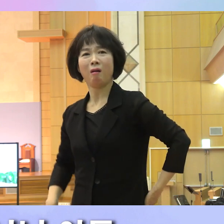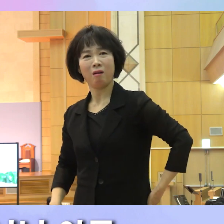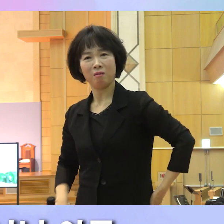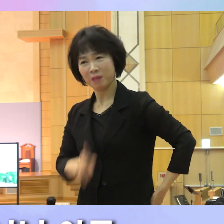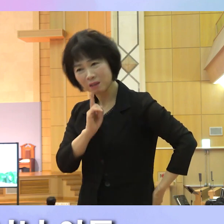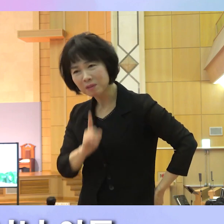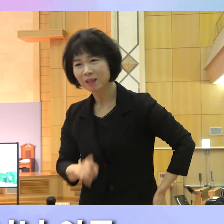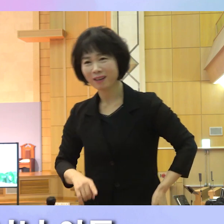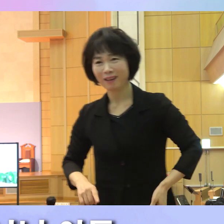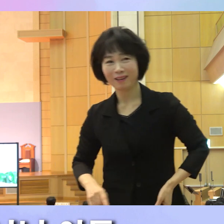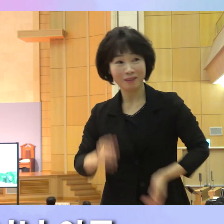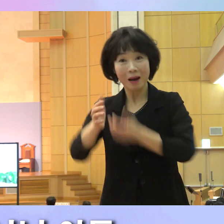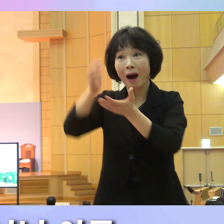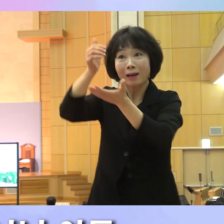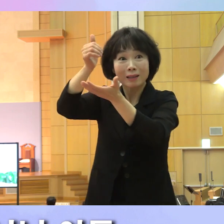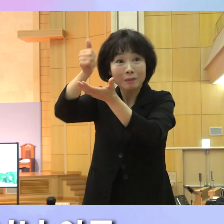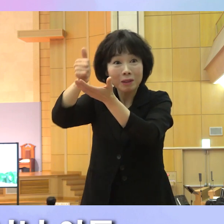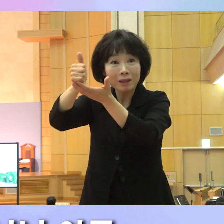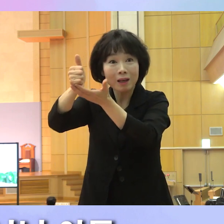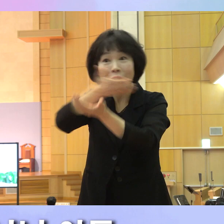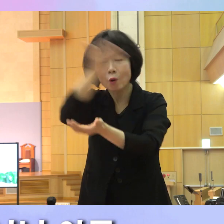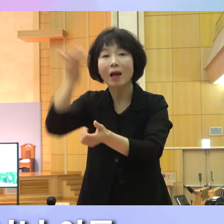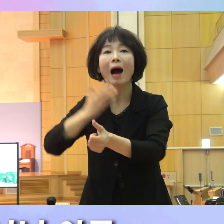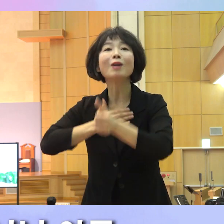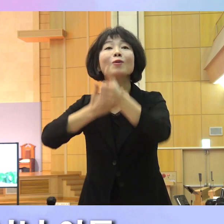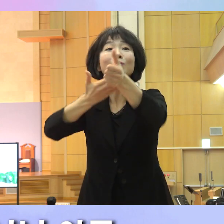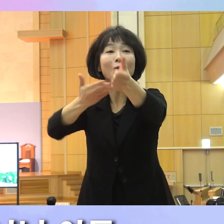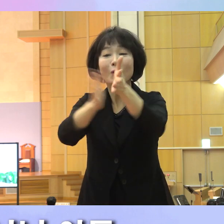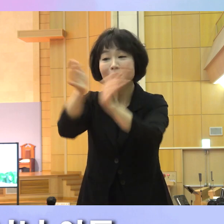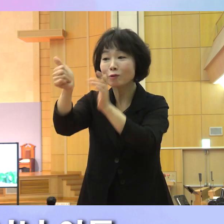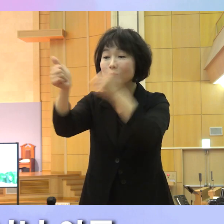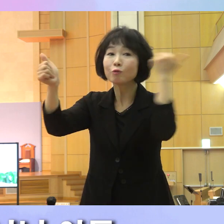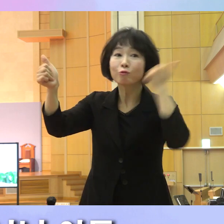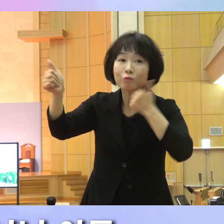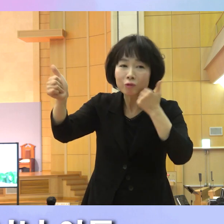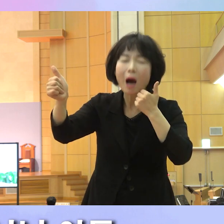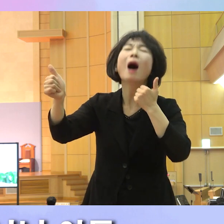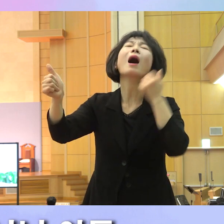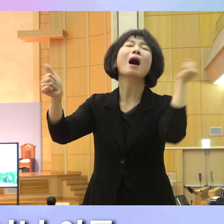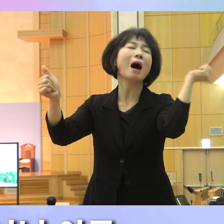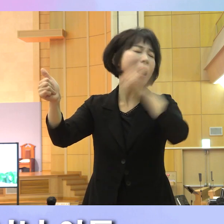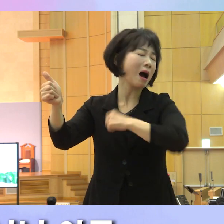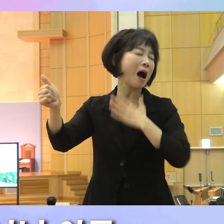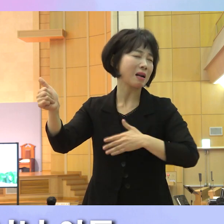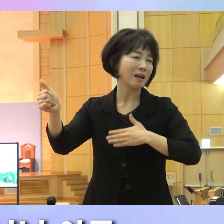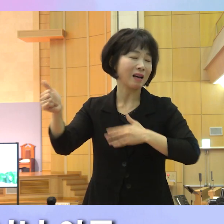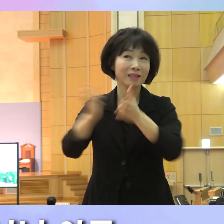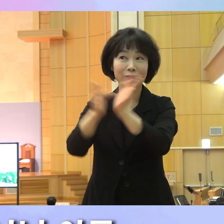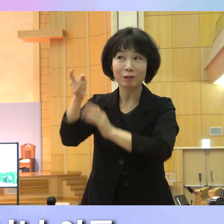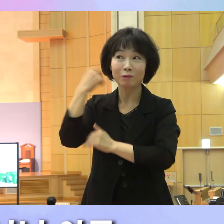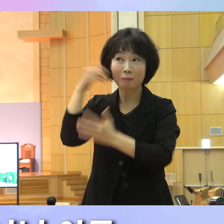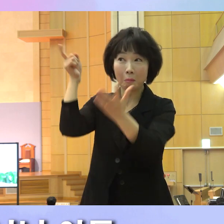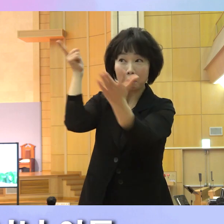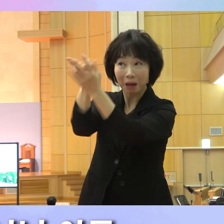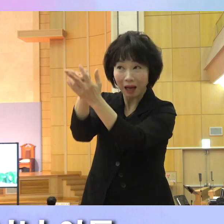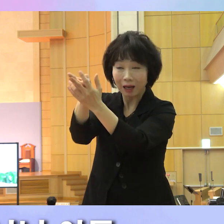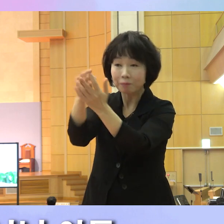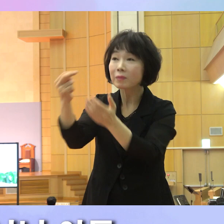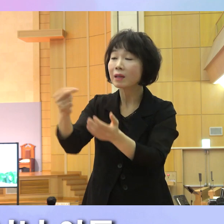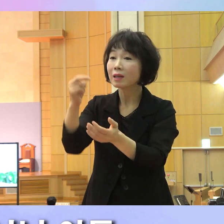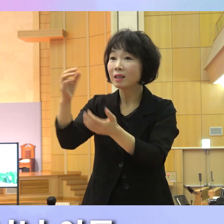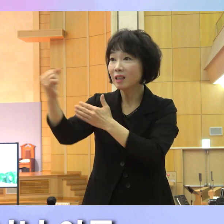하나님이 너에게 알게 주셨기에 너가 알고 예수님이 살아계신